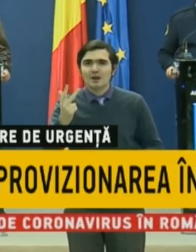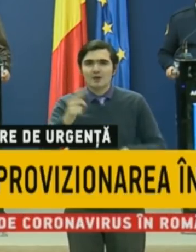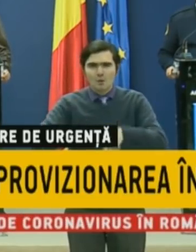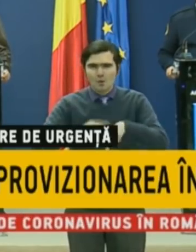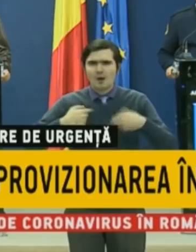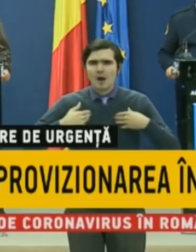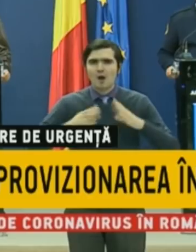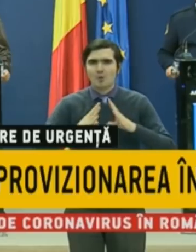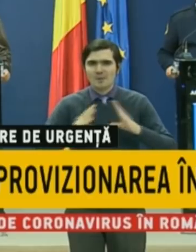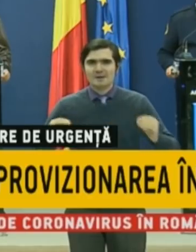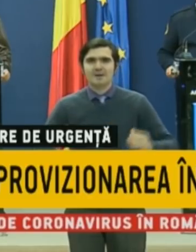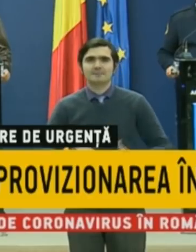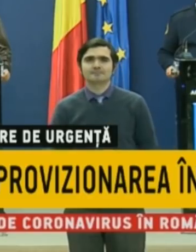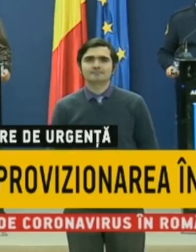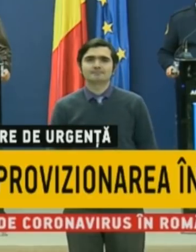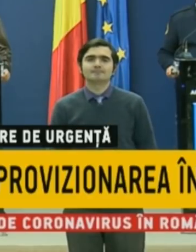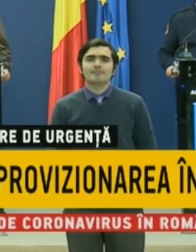ora României.